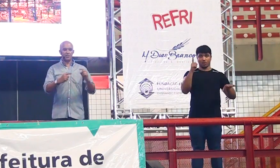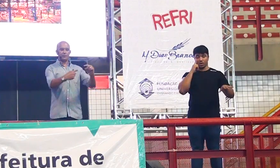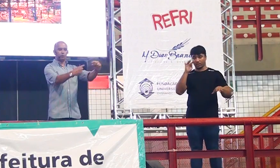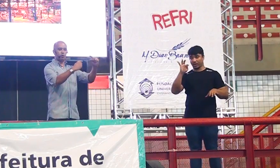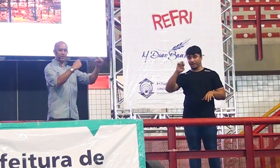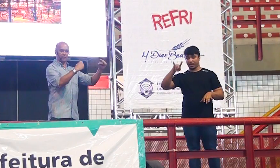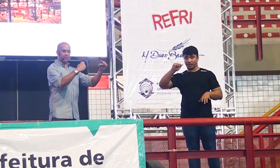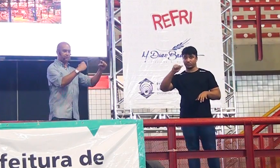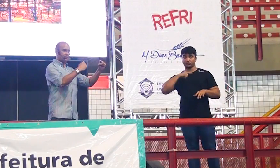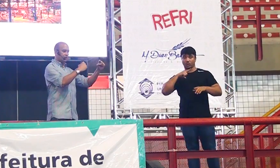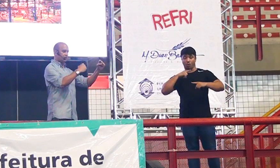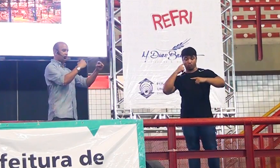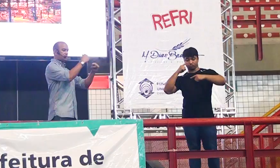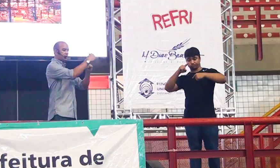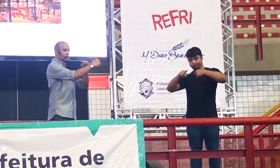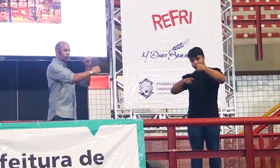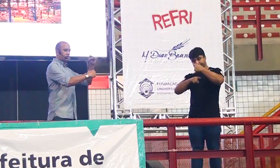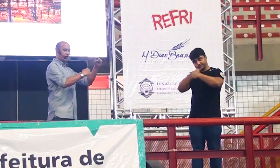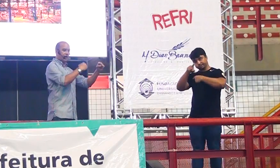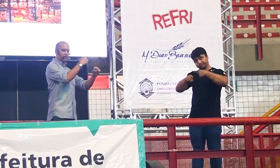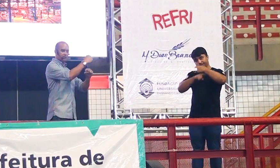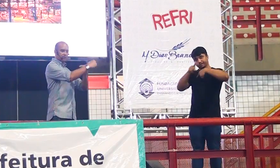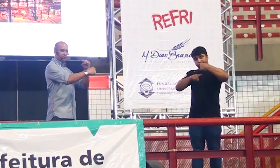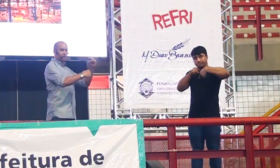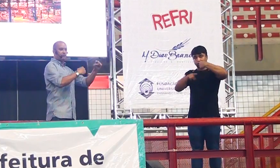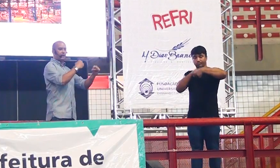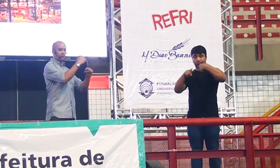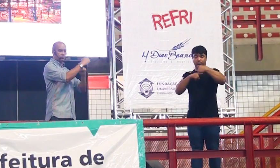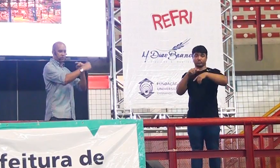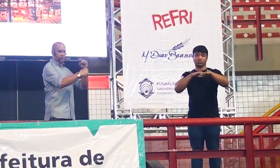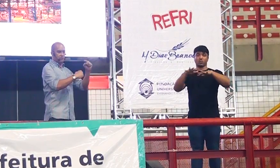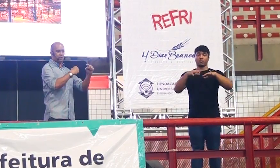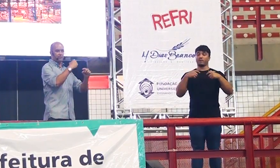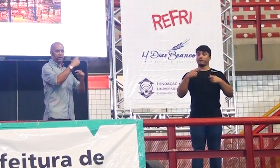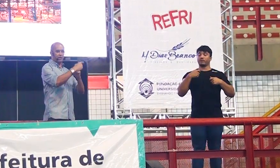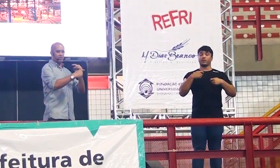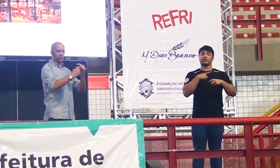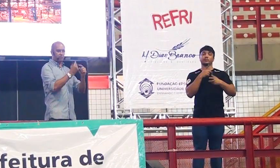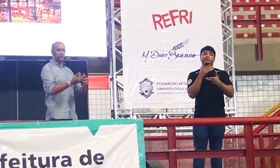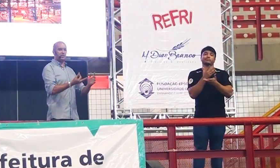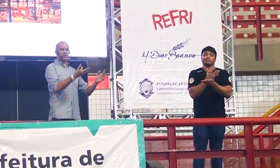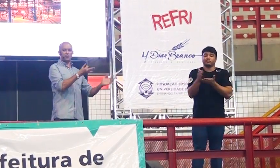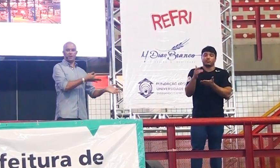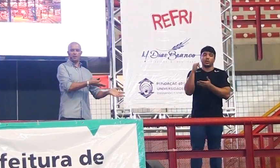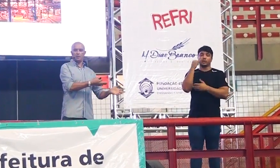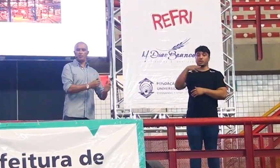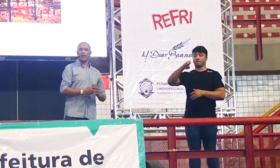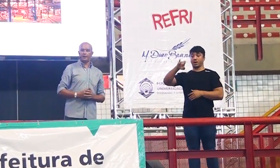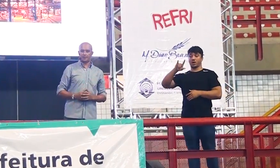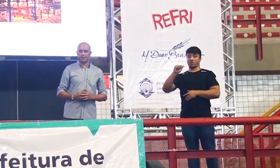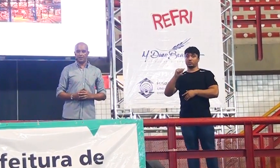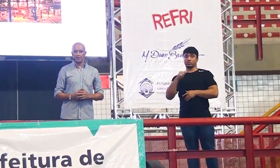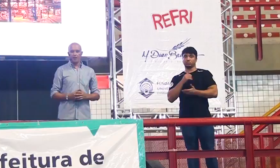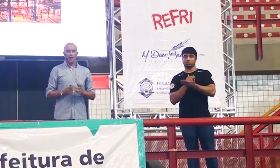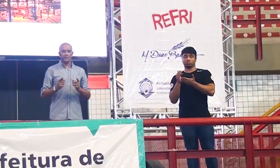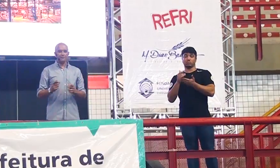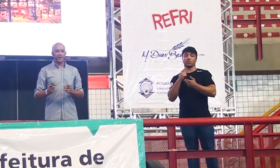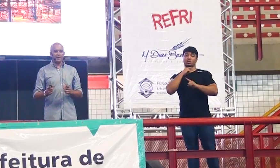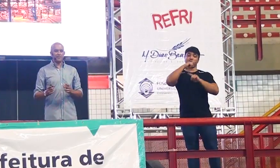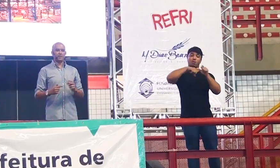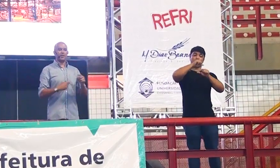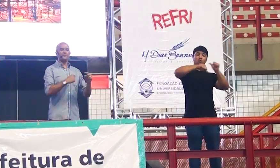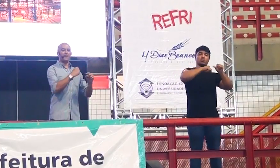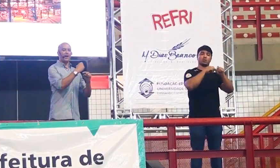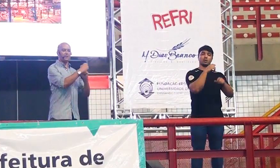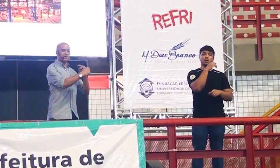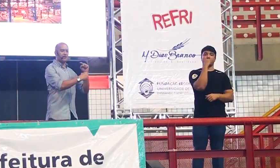termoelétrica, você tem uma turbina que tem que girar para produzir energia mecânica que vai ser transformada em energia elétrica. A